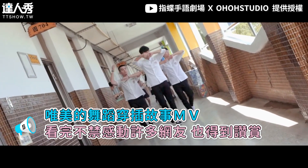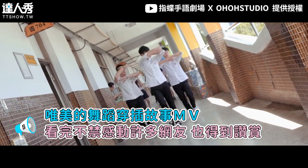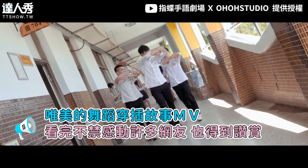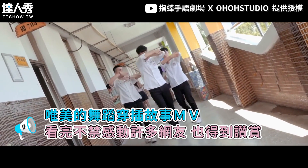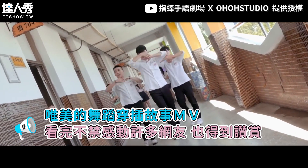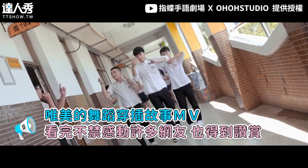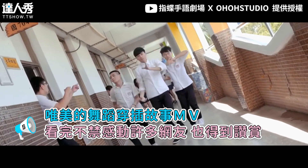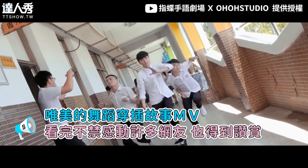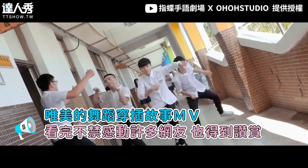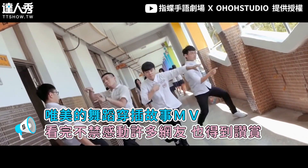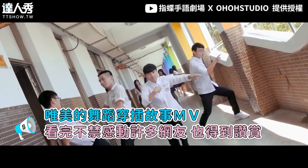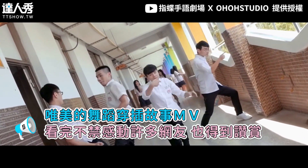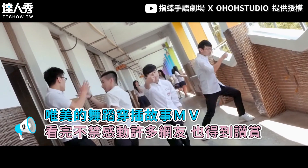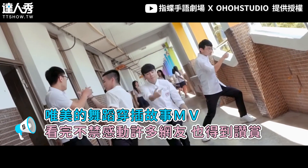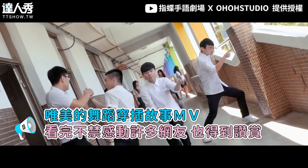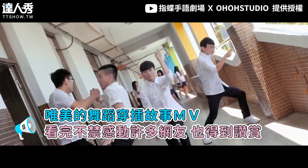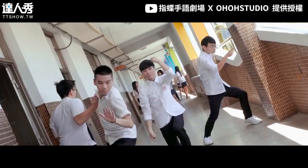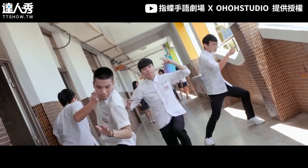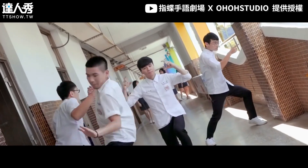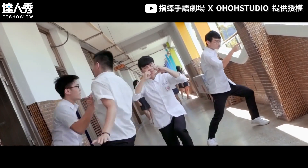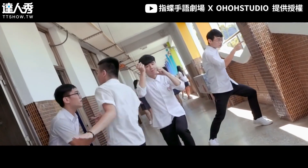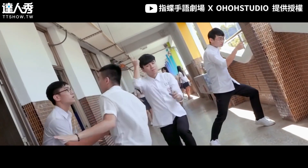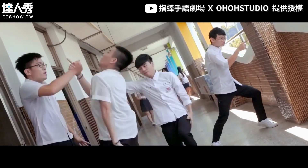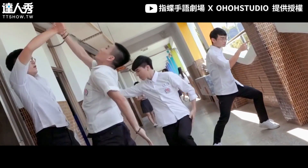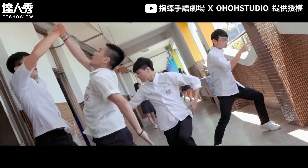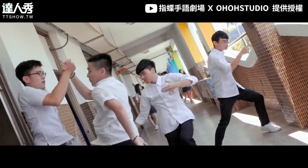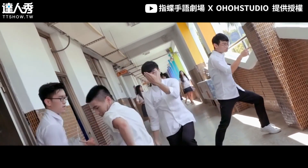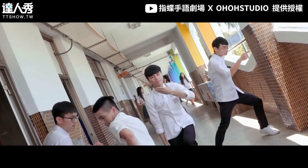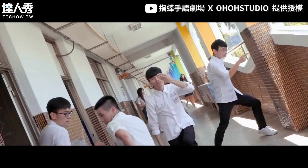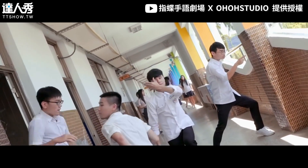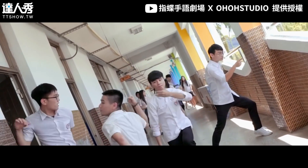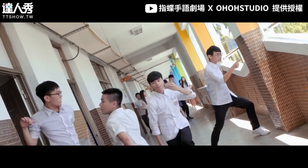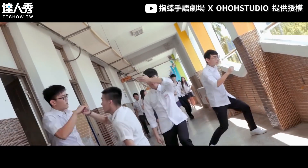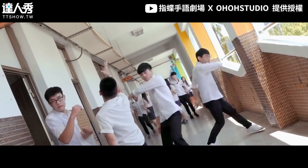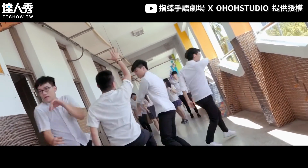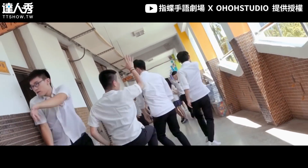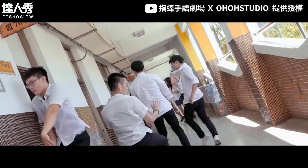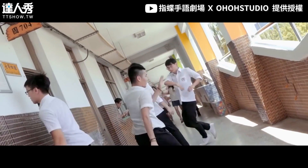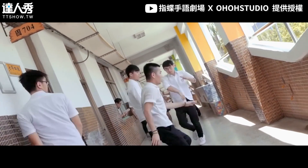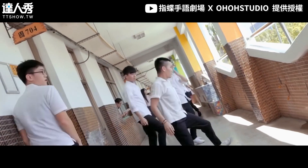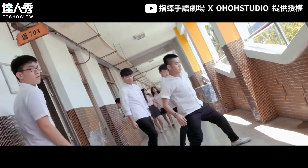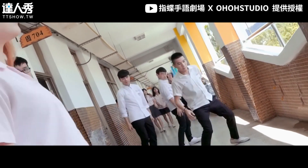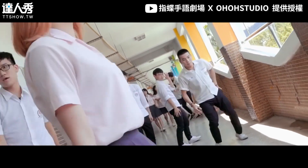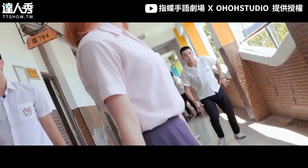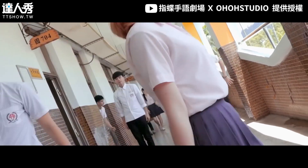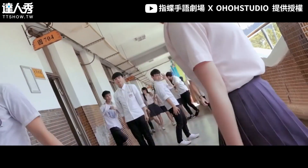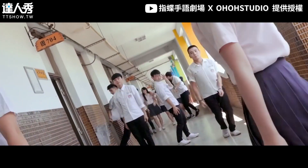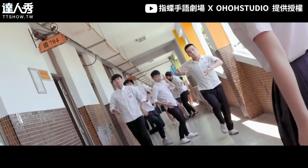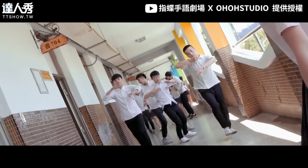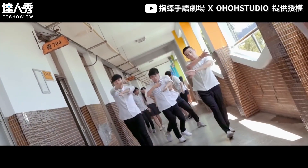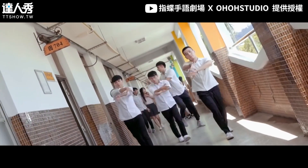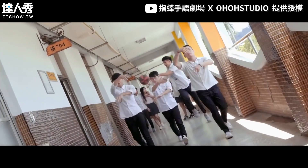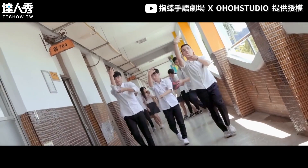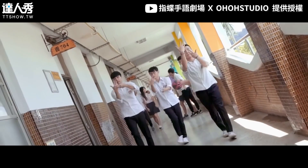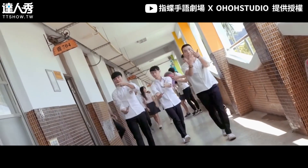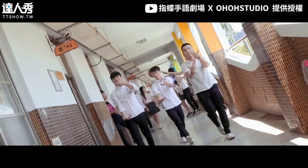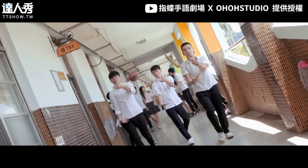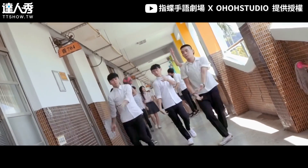果旁的是我很想喂的甜，染了过滤